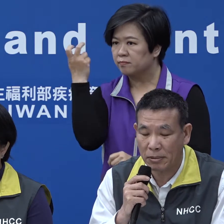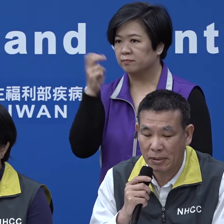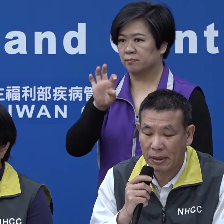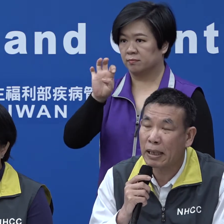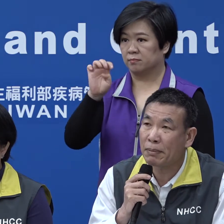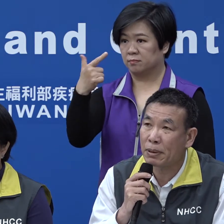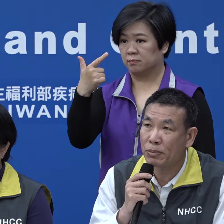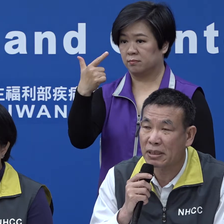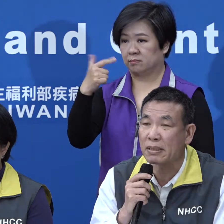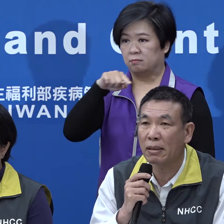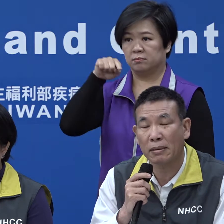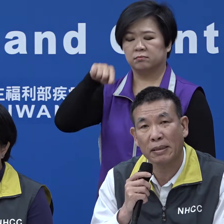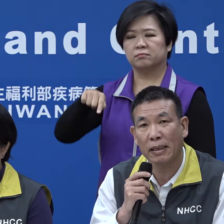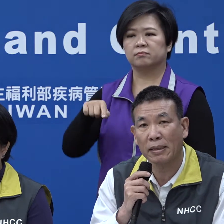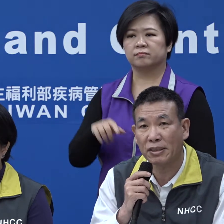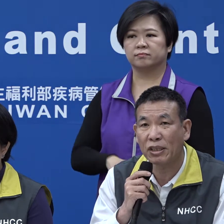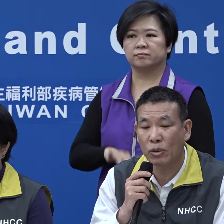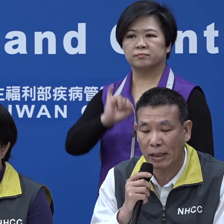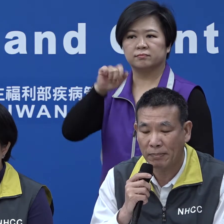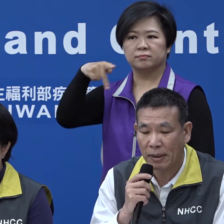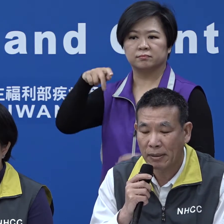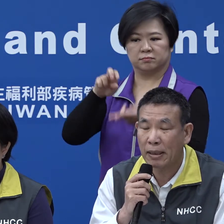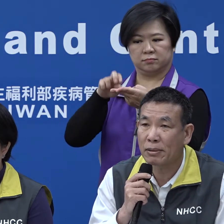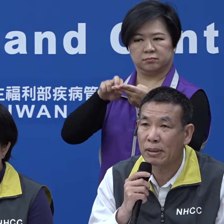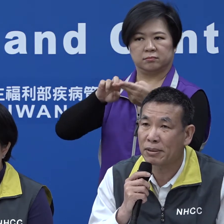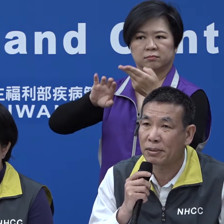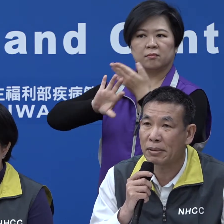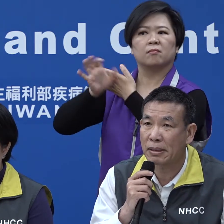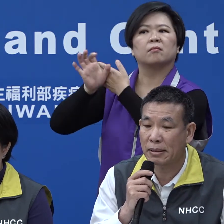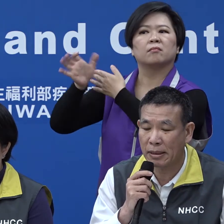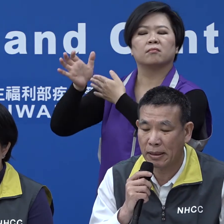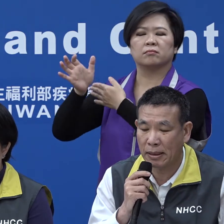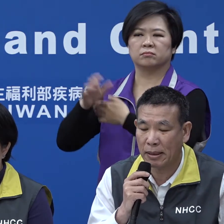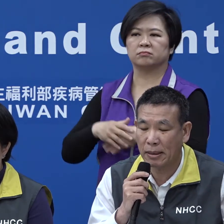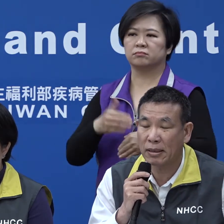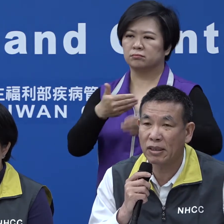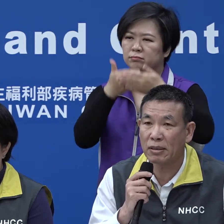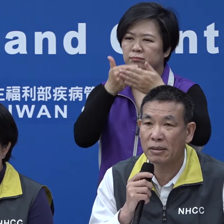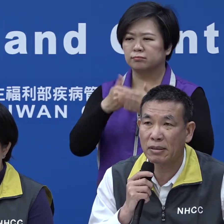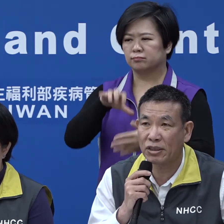当中，那 IP 的位置在境外，那另外使用的一些